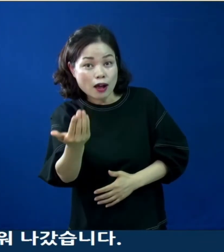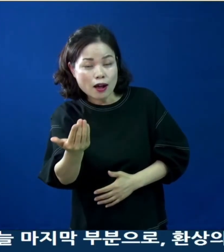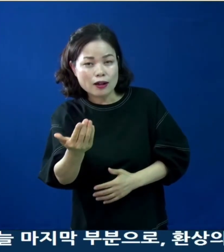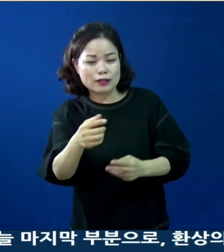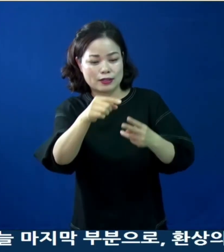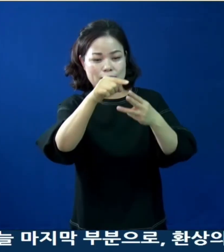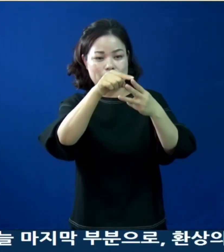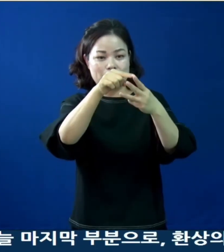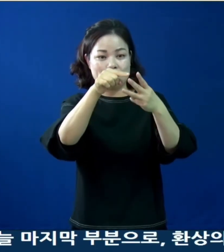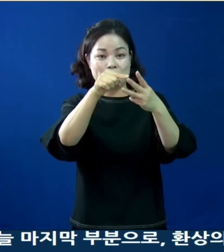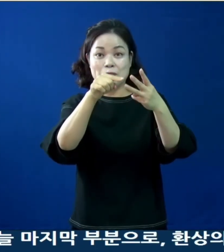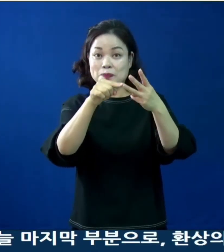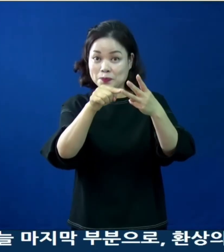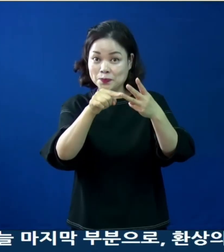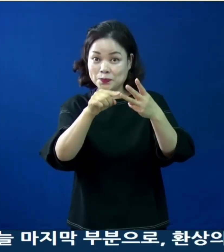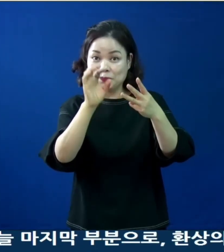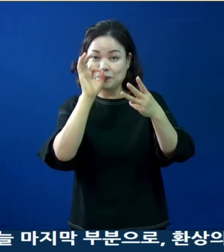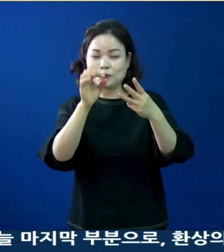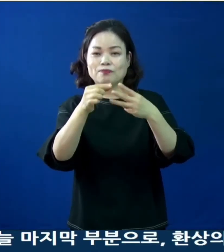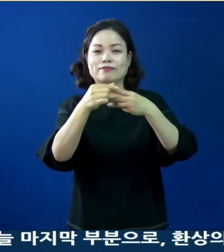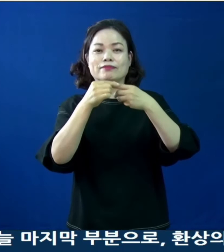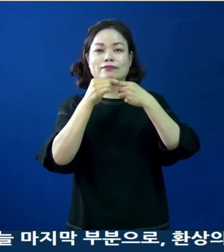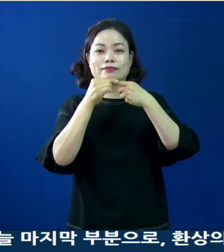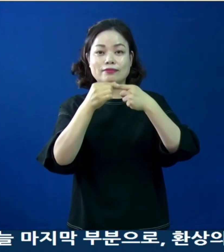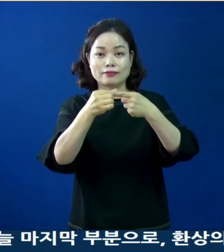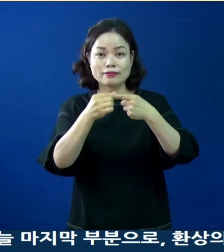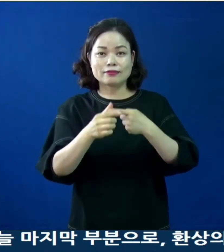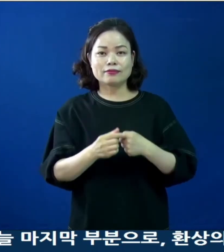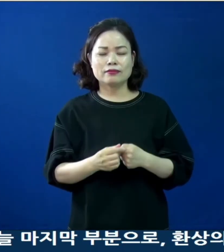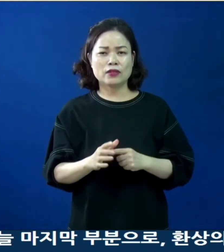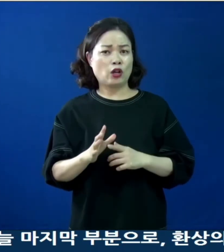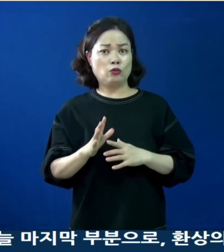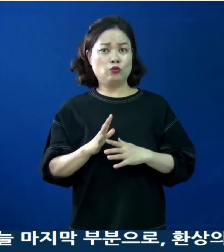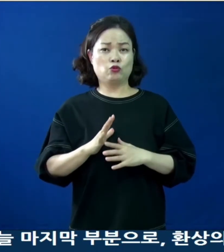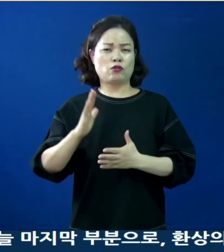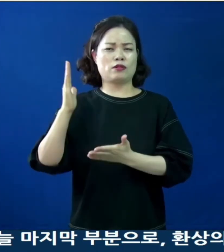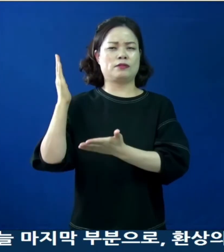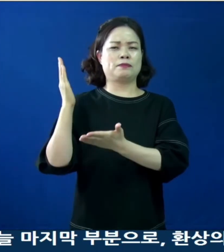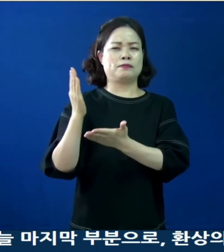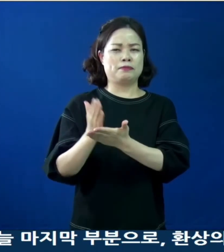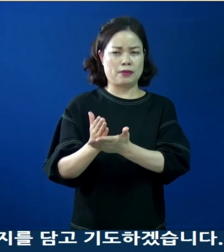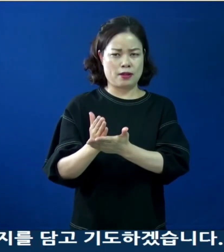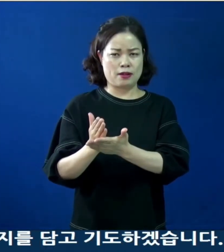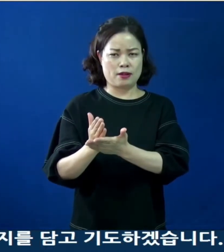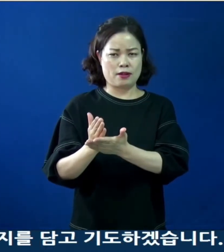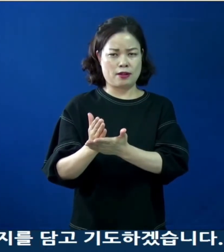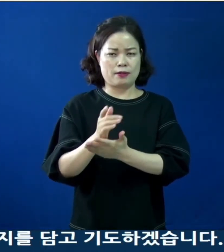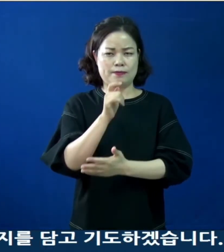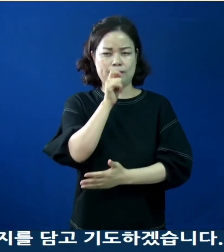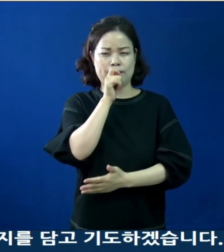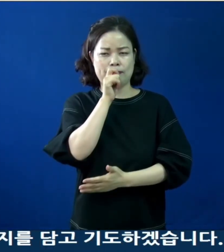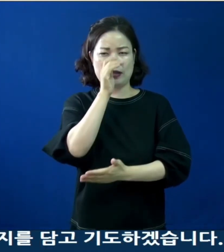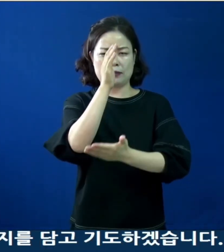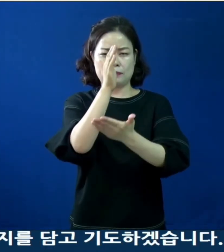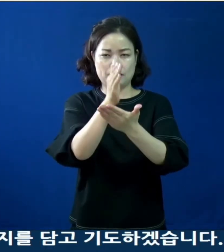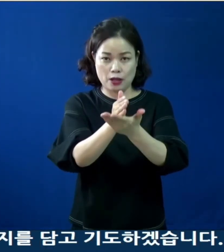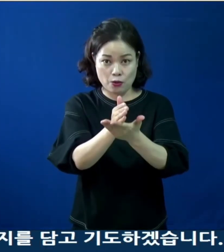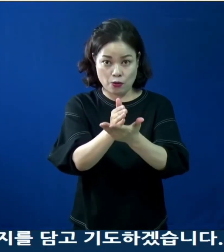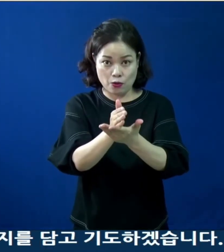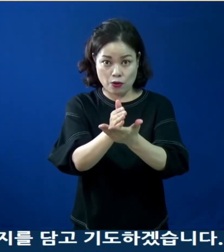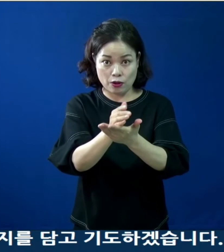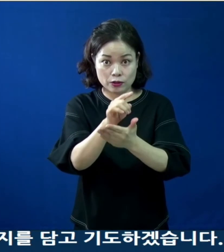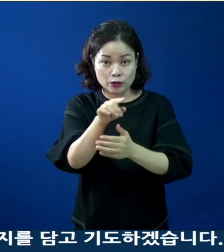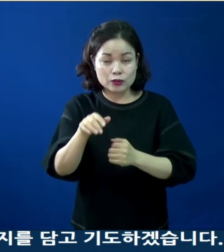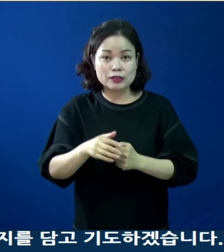세 가지로 우리가 살펴볼 수 있습니다. 첫째는 두려워하지 말며 침묵하지 말고.